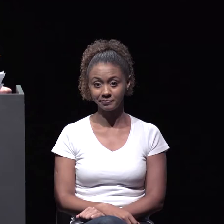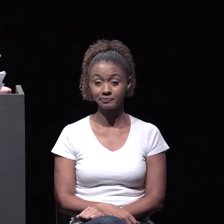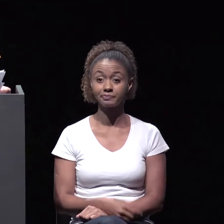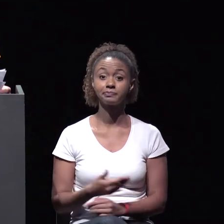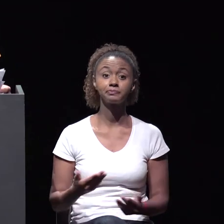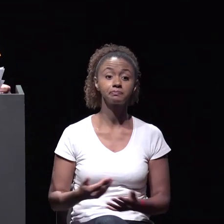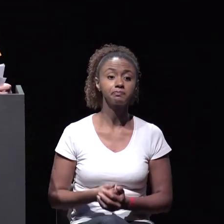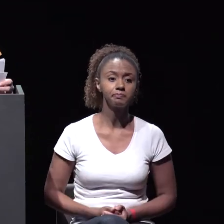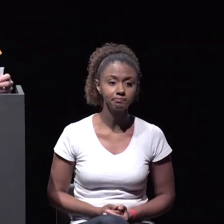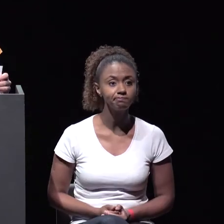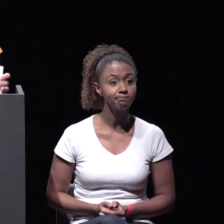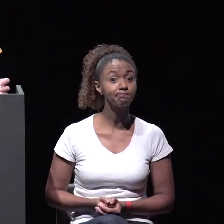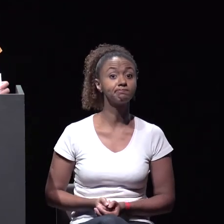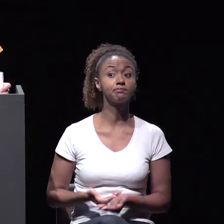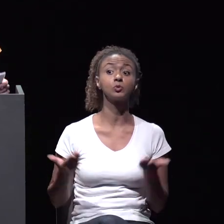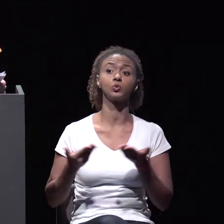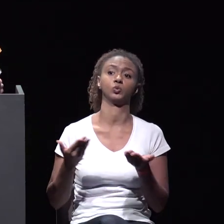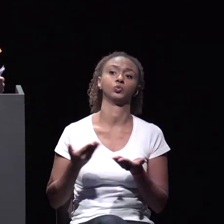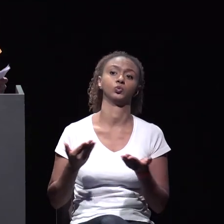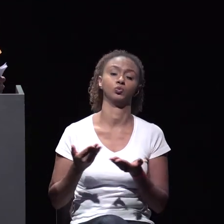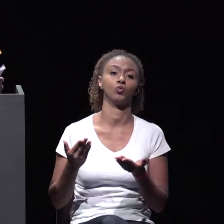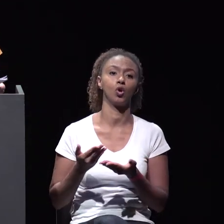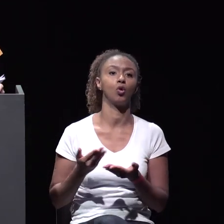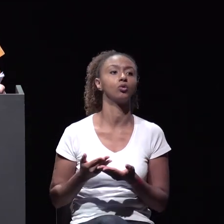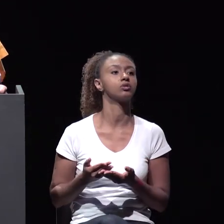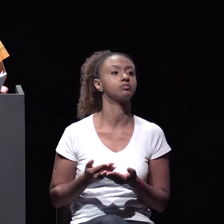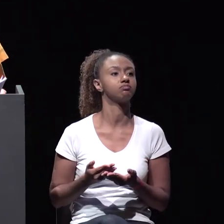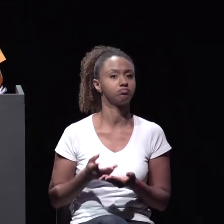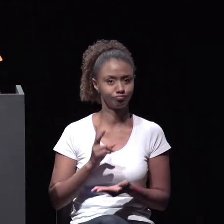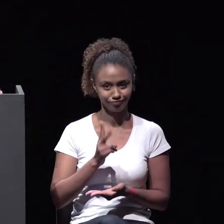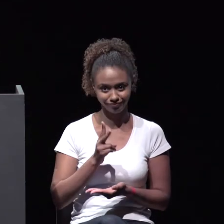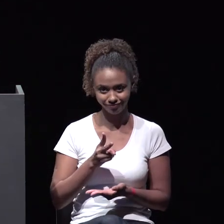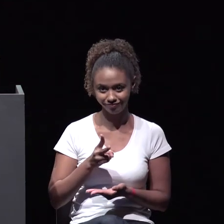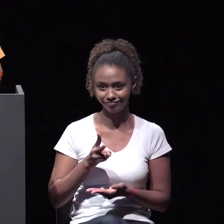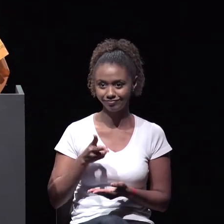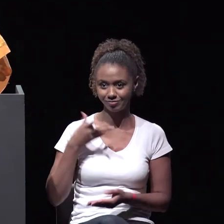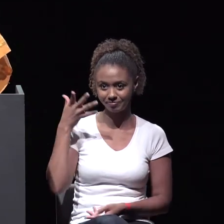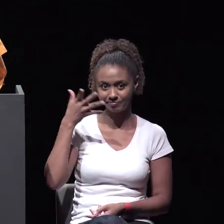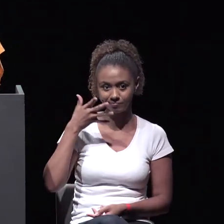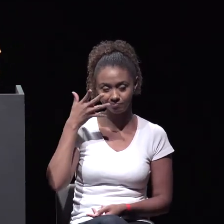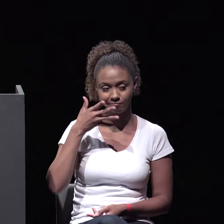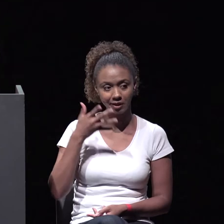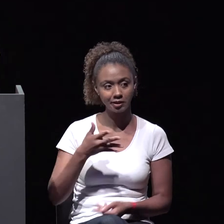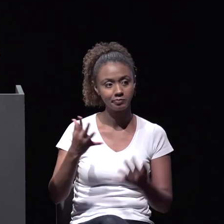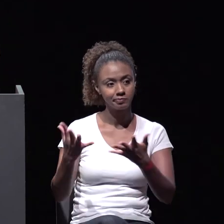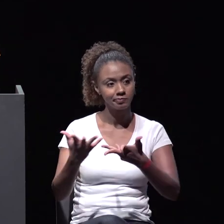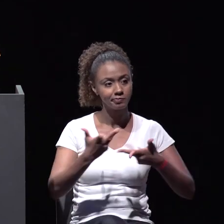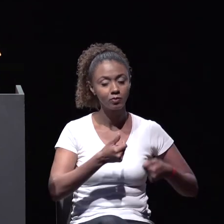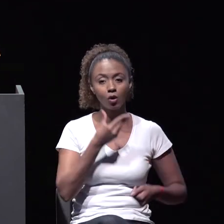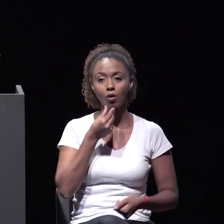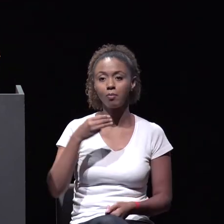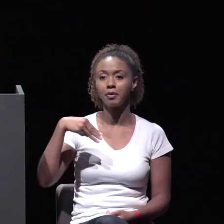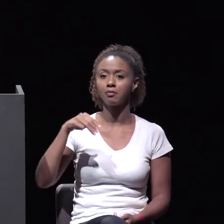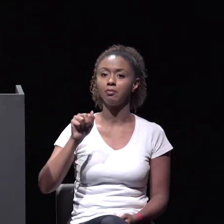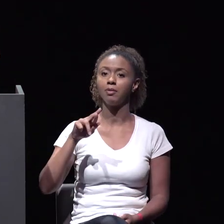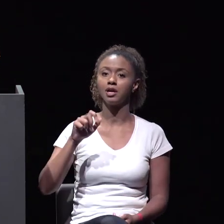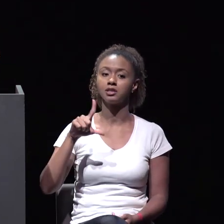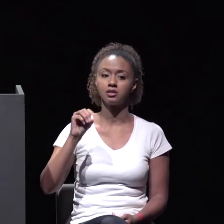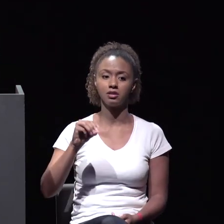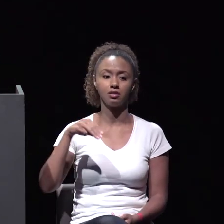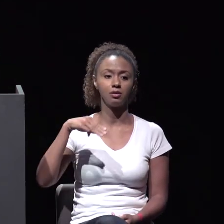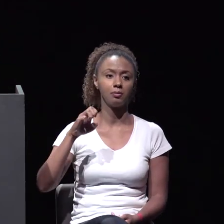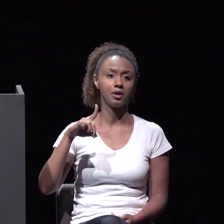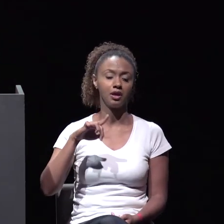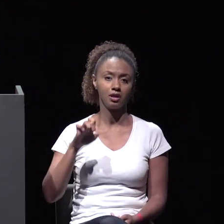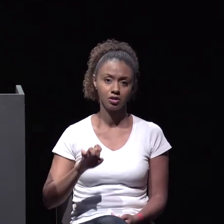vamos aqui continuar a convidar aqui marcelo mendes chaves